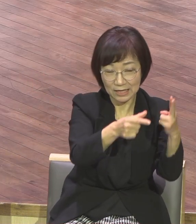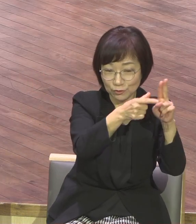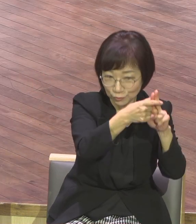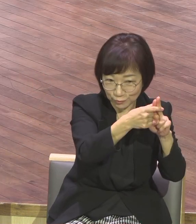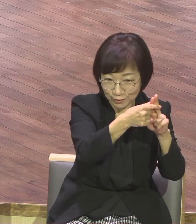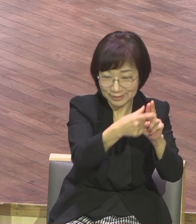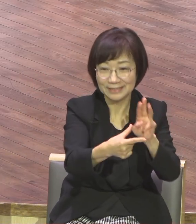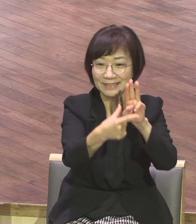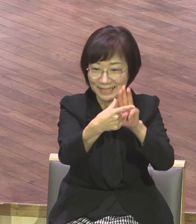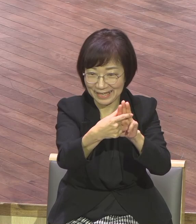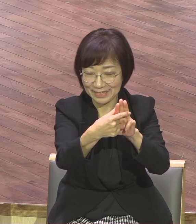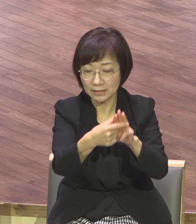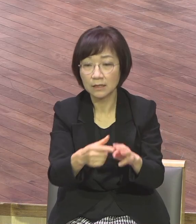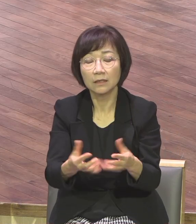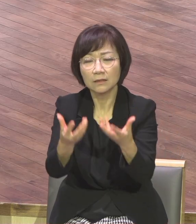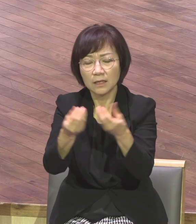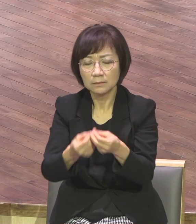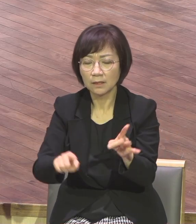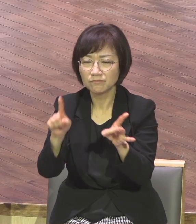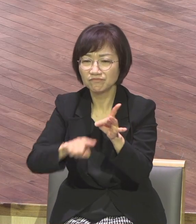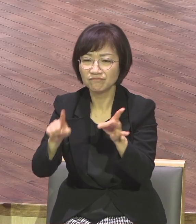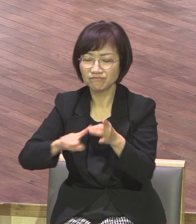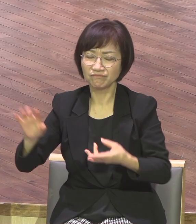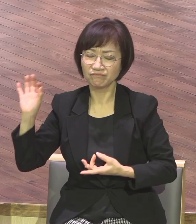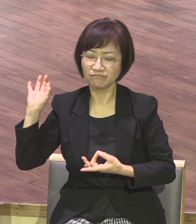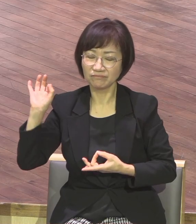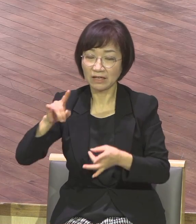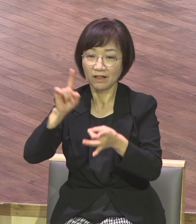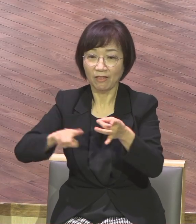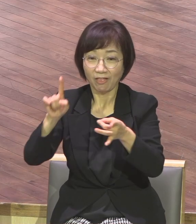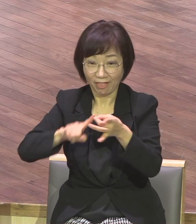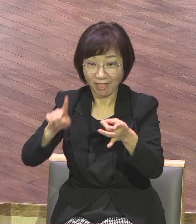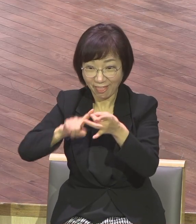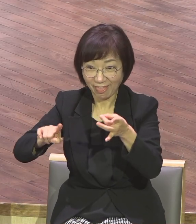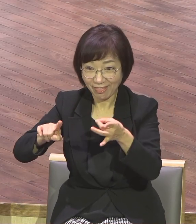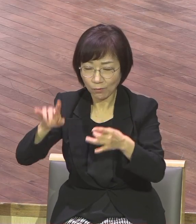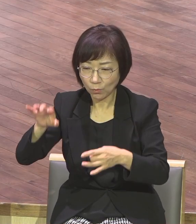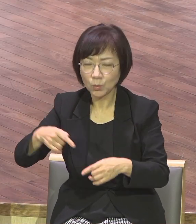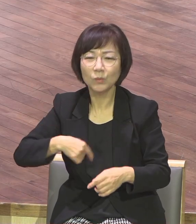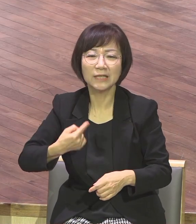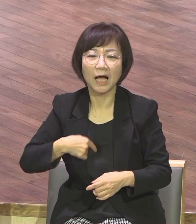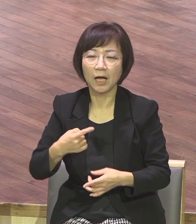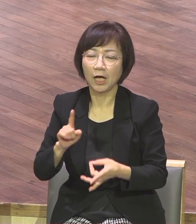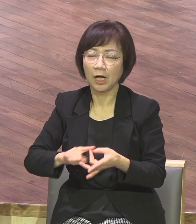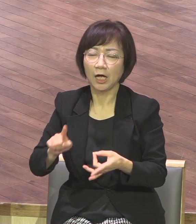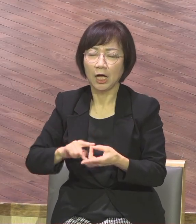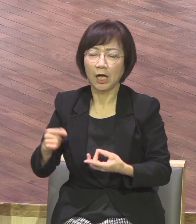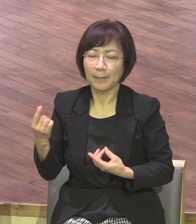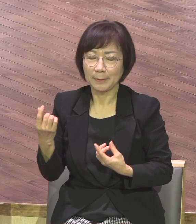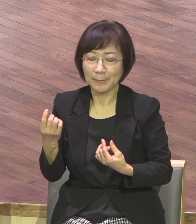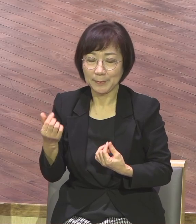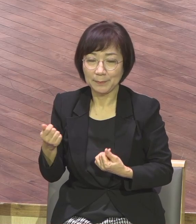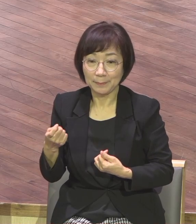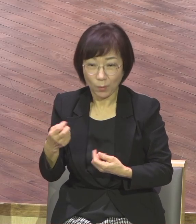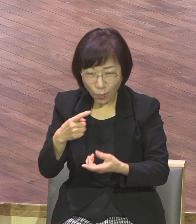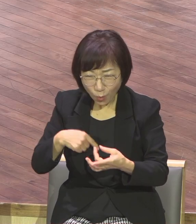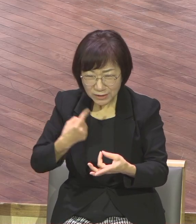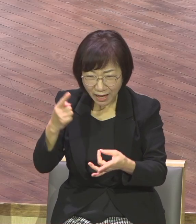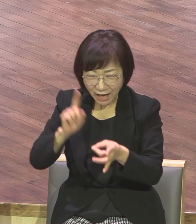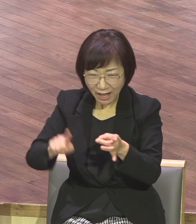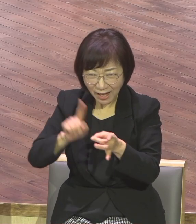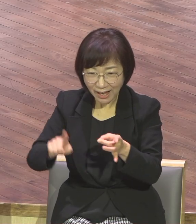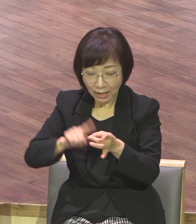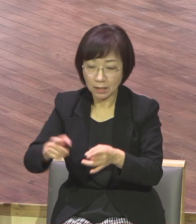이 절가는 아닙니다. 절가는 다 혼자입니다. 우리 기독교는 혼자 아닙니다. 함께 더불어 원리스 위드 프린시플